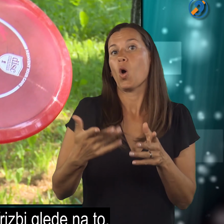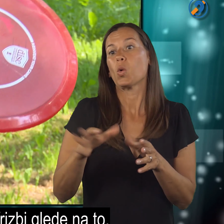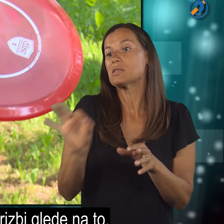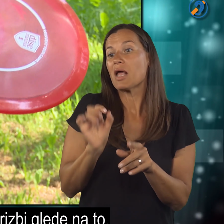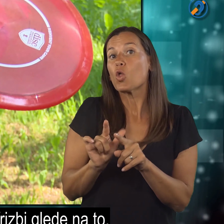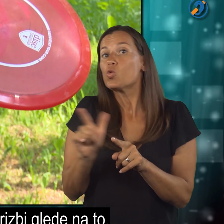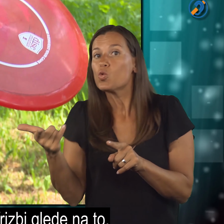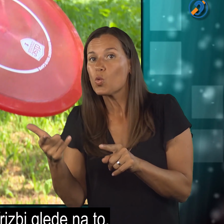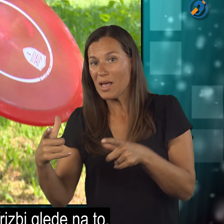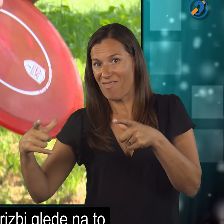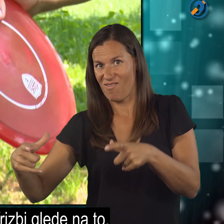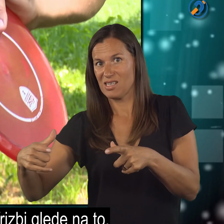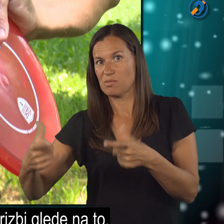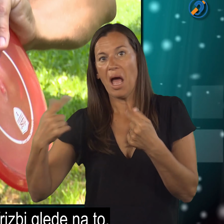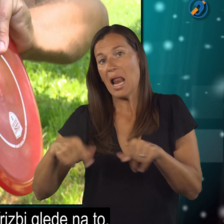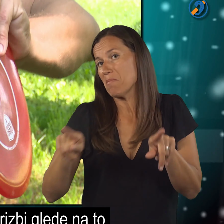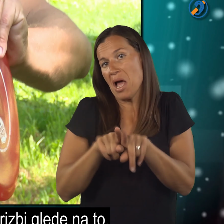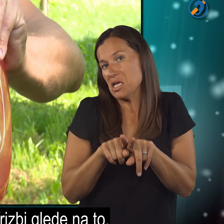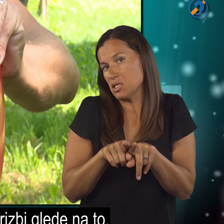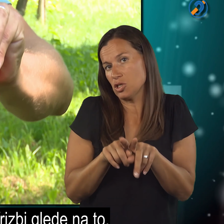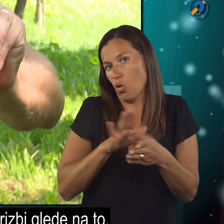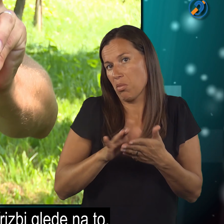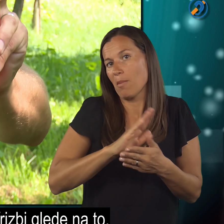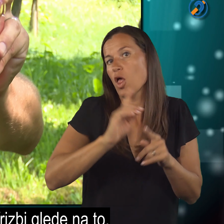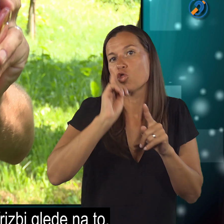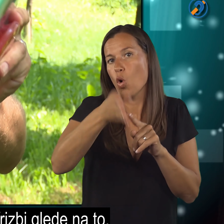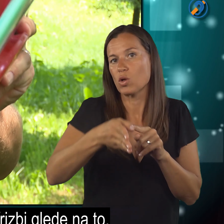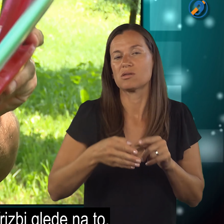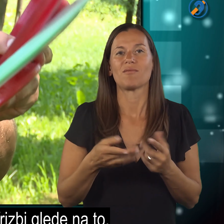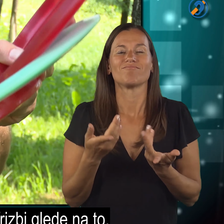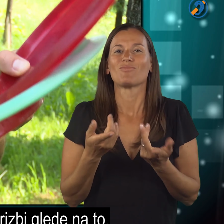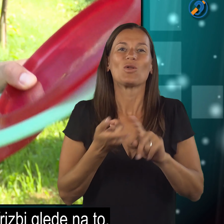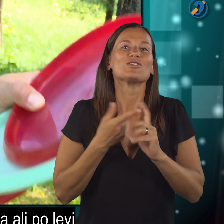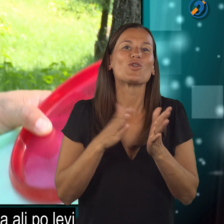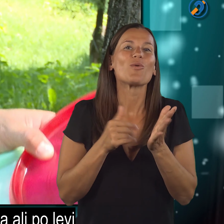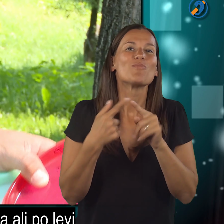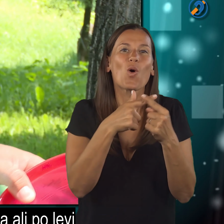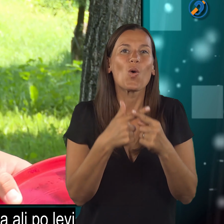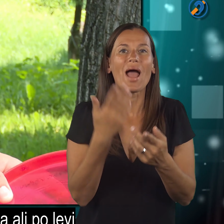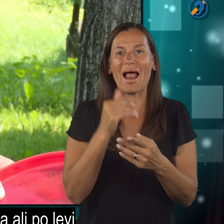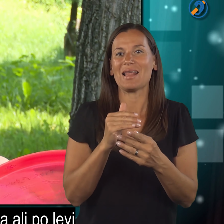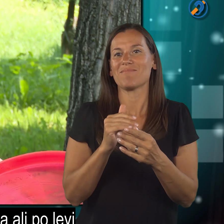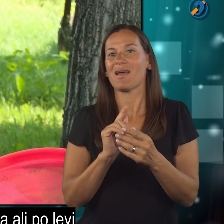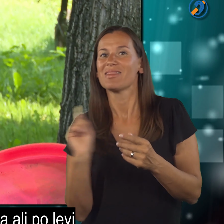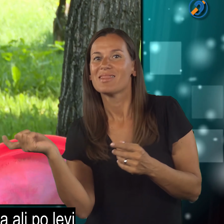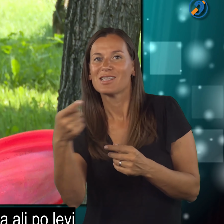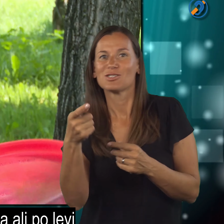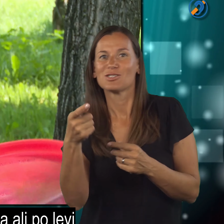lahko, ali pa z istim igra. Glede na to, v kakšnih pogojih je, ali hoče iti po desni okoli drevesa, ali po levi, ali hoče iti naravnost.